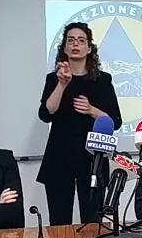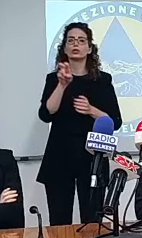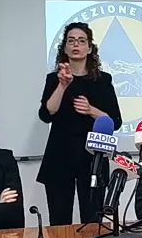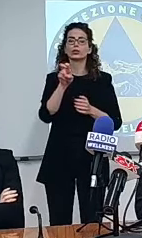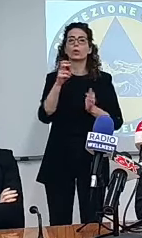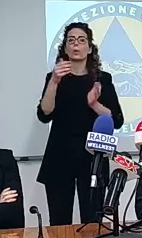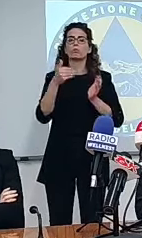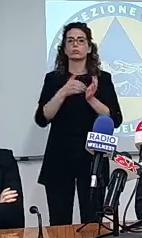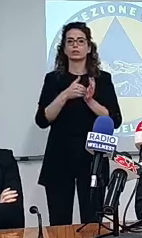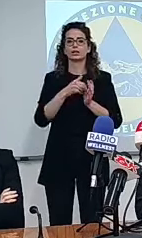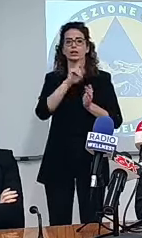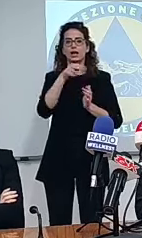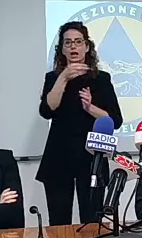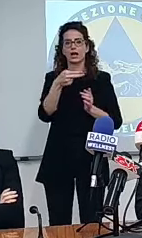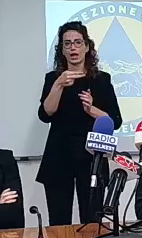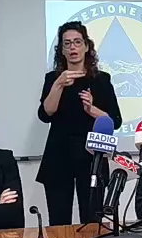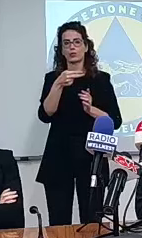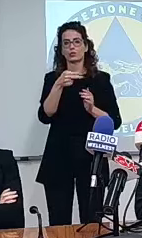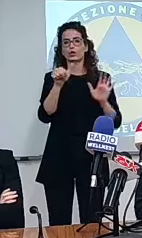4.200.000 euro,